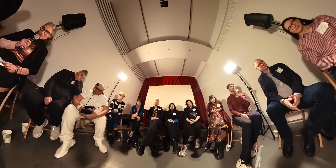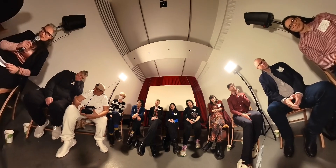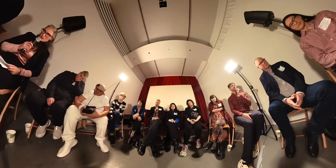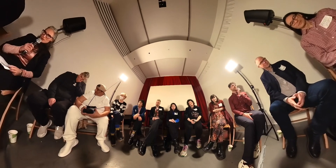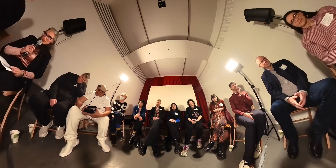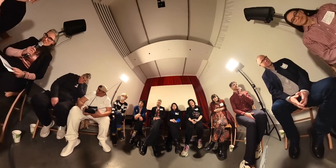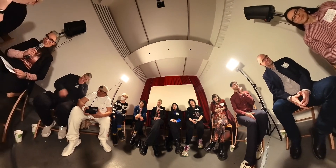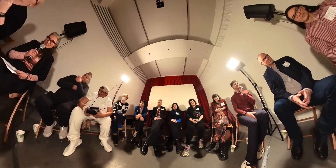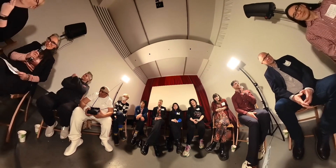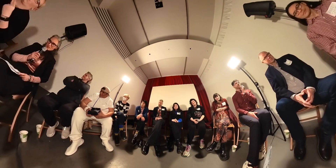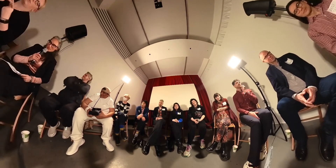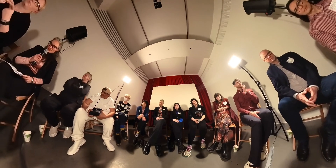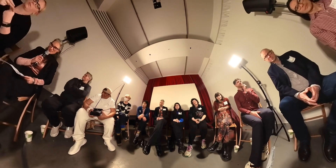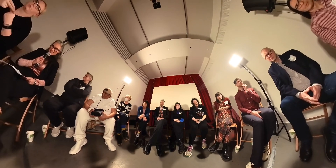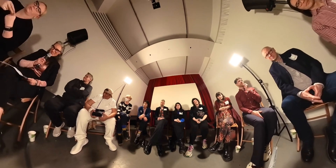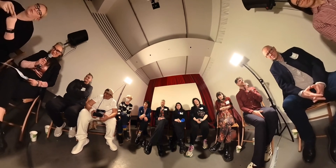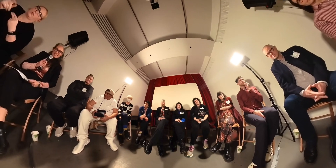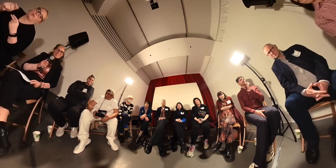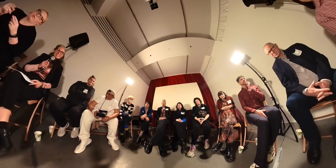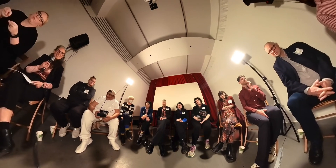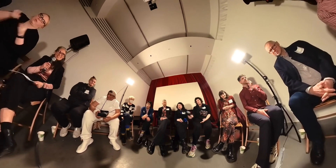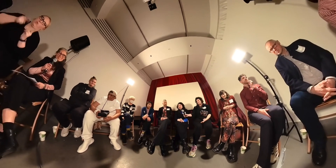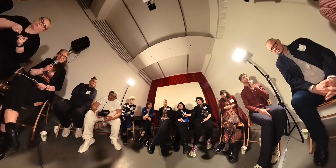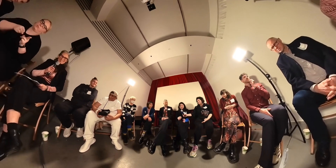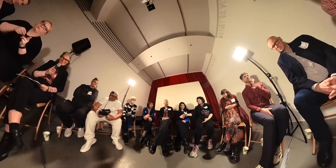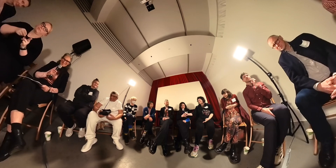odezvy a pohnu se k tvojí sousedce.